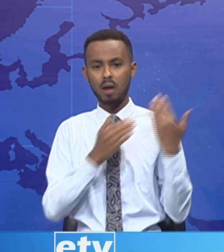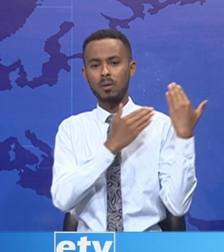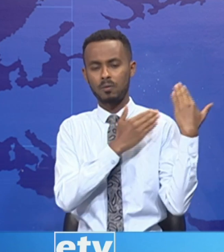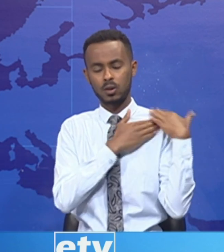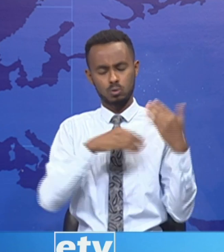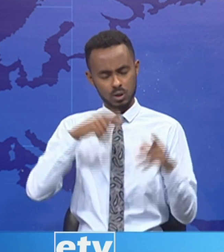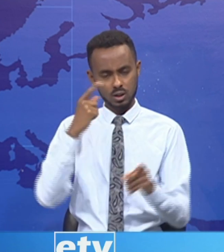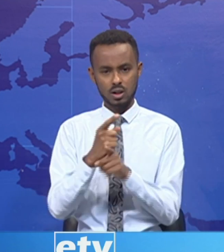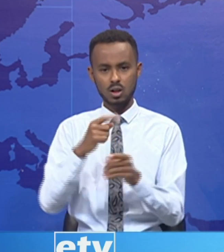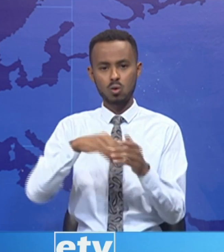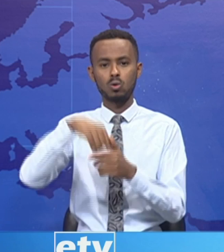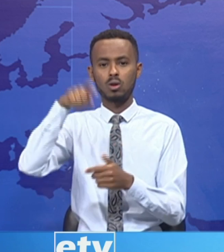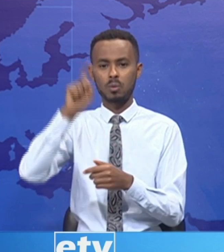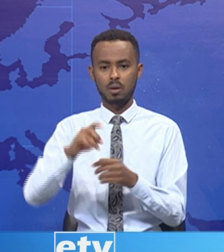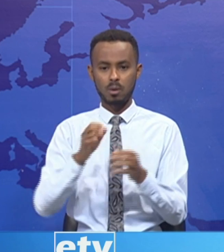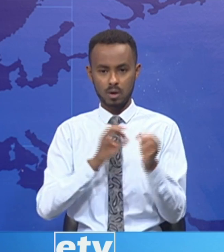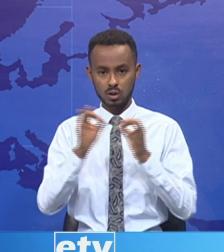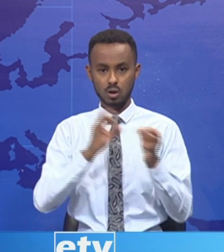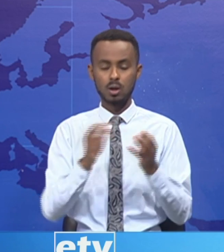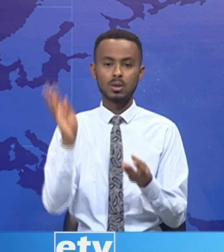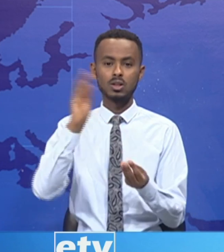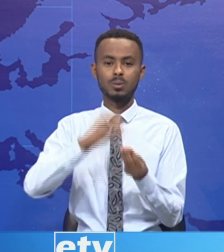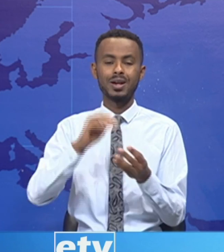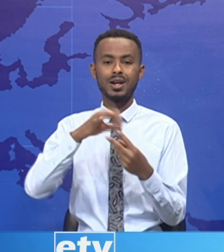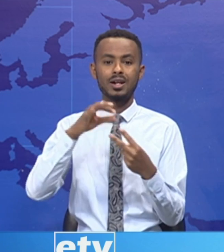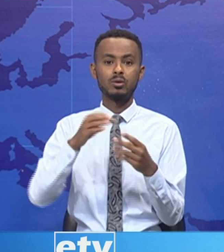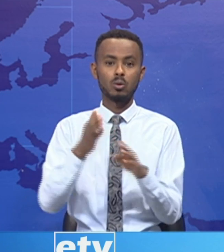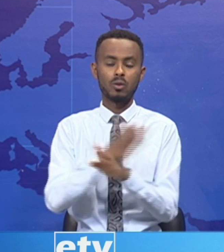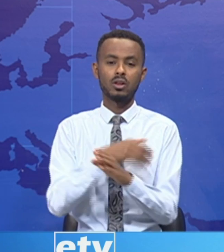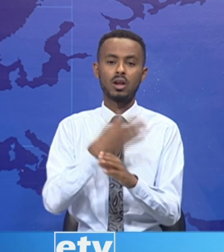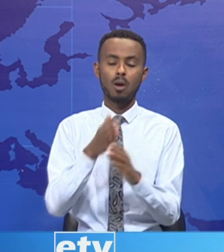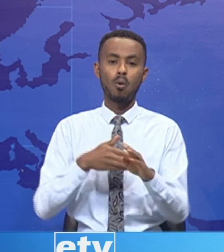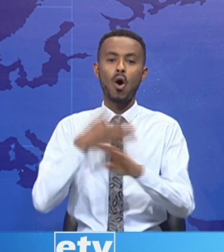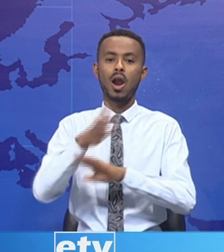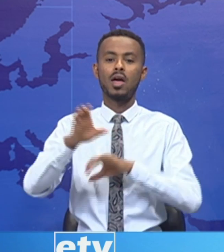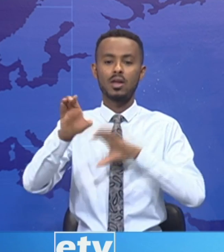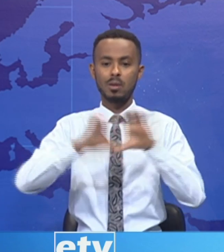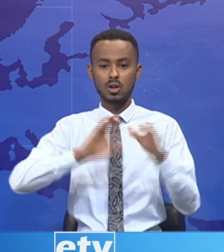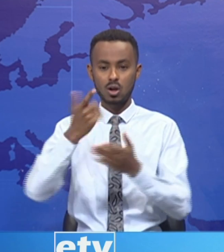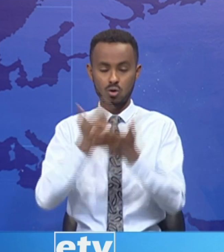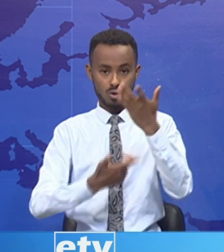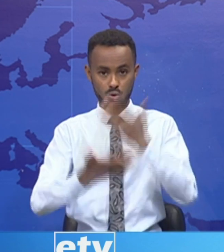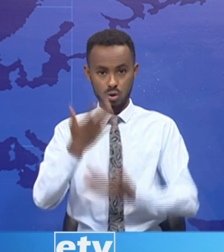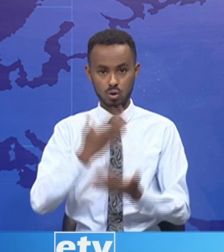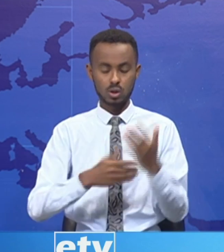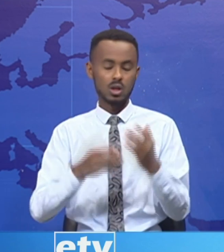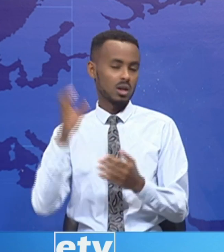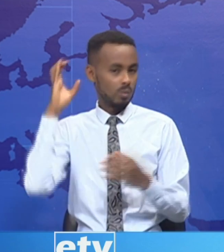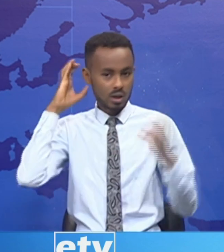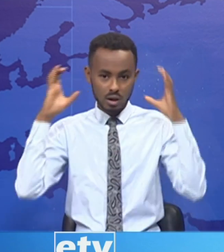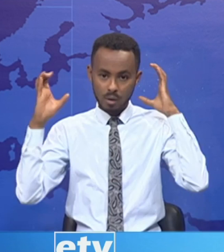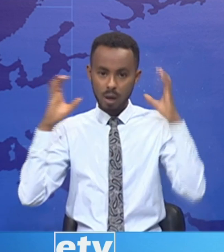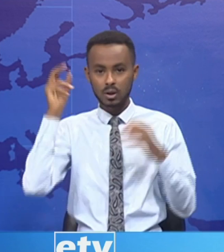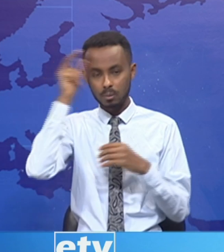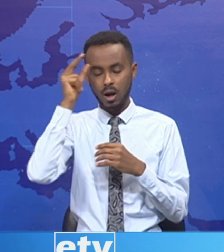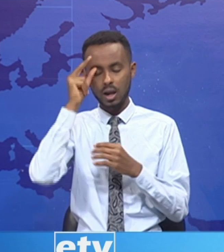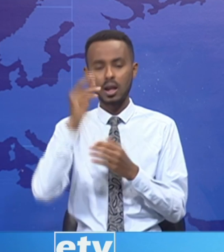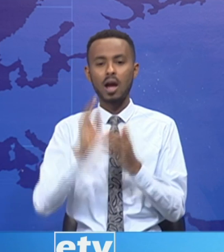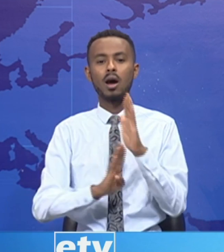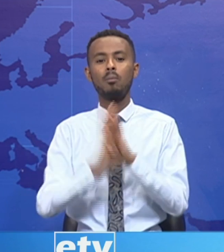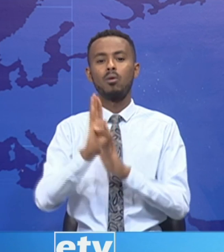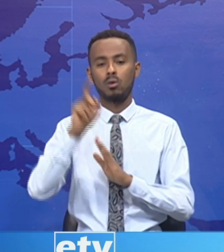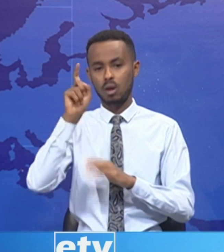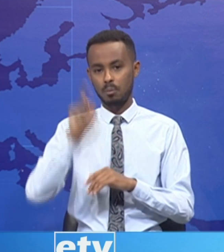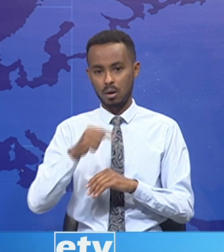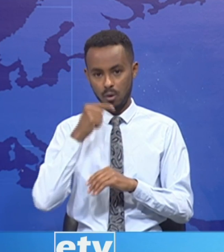በአግባቡ ሊወጡ እንደሚገባ አንስተዋል። በተጨማሪም ከምርጫው በፊትና በኋላ የሚደረጉ ውይይቶች የመደማመጥ ባህልን ያዳብሩ ሊሆን